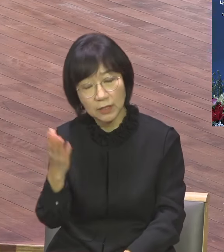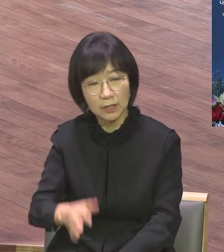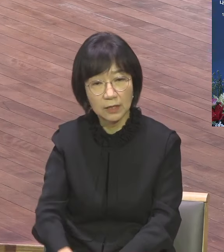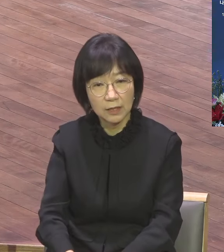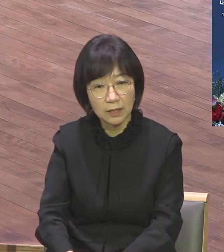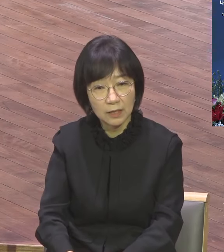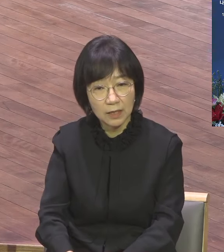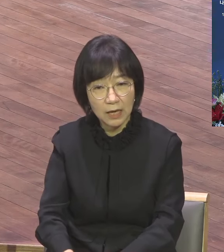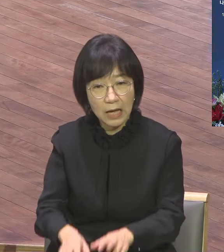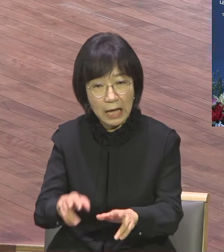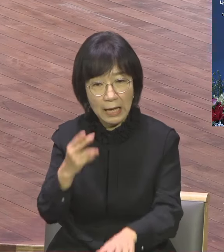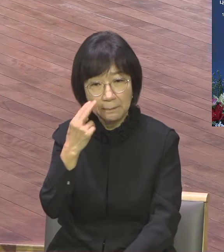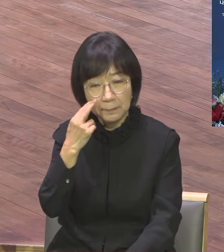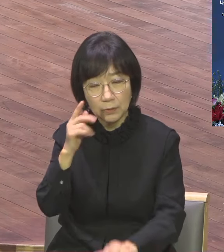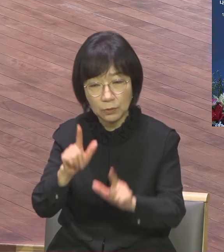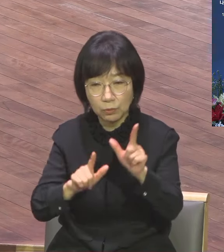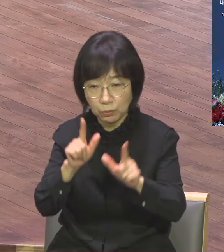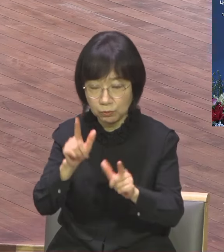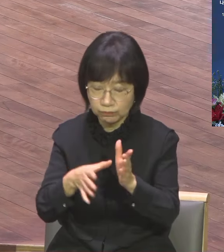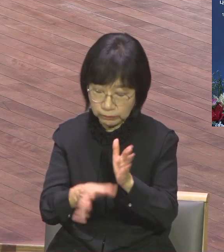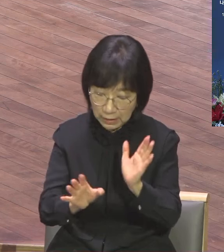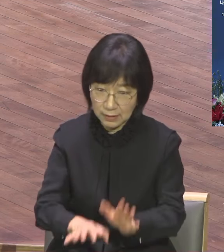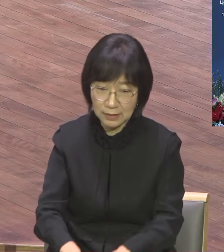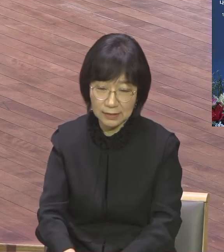그렇게 비판을 지금 하는 세상이 되었어.